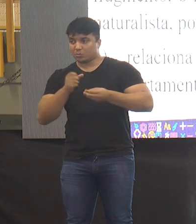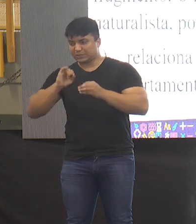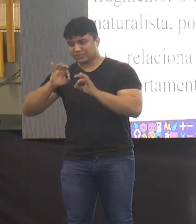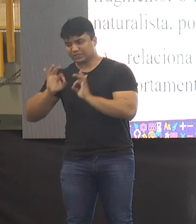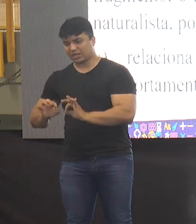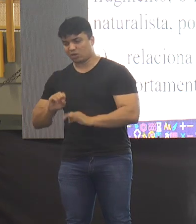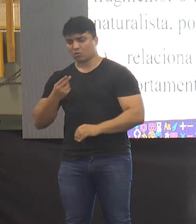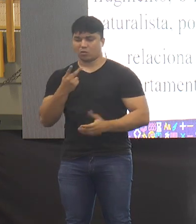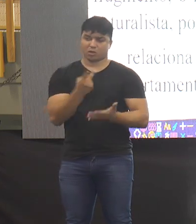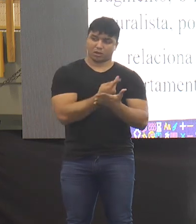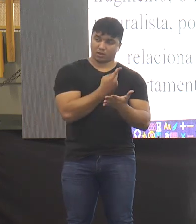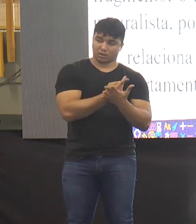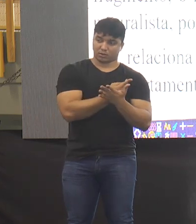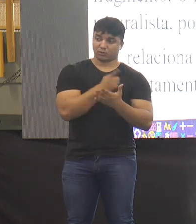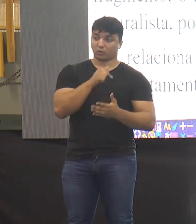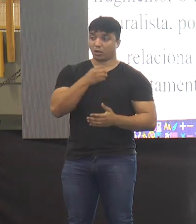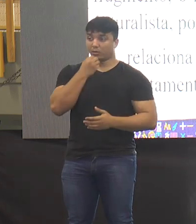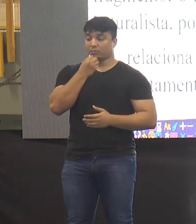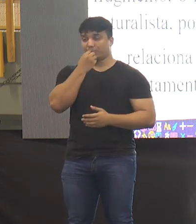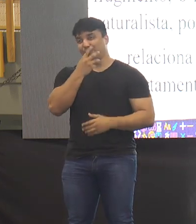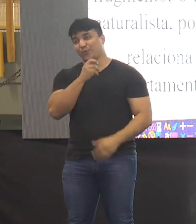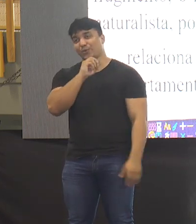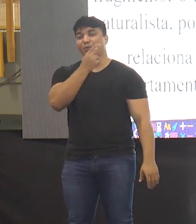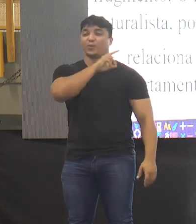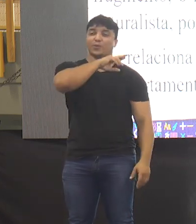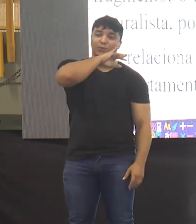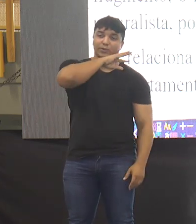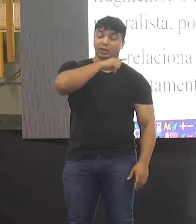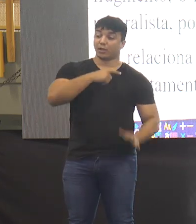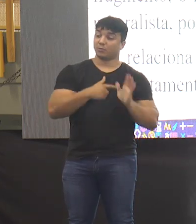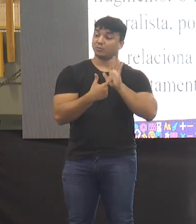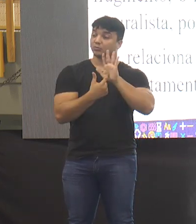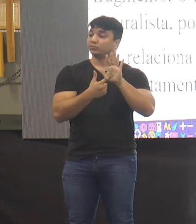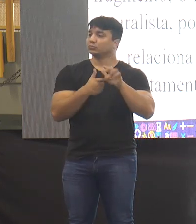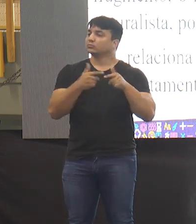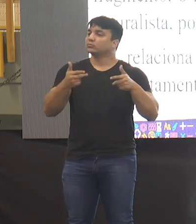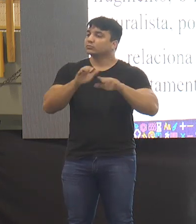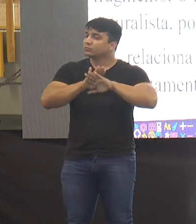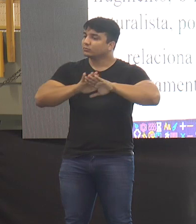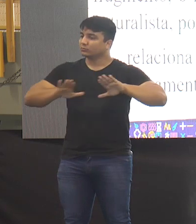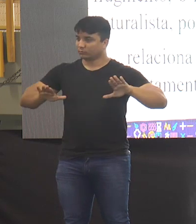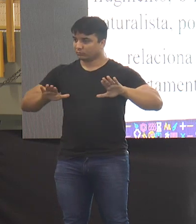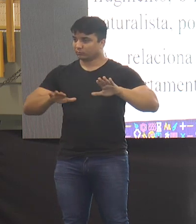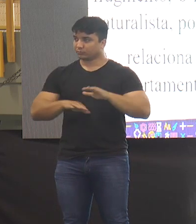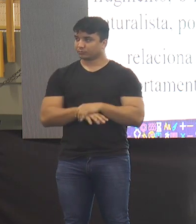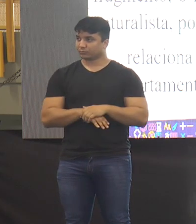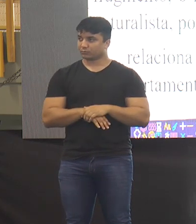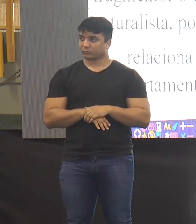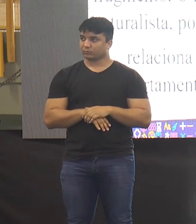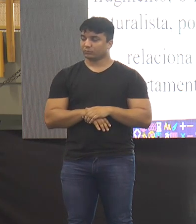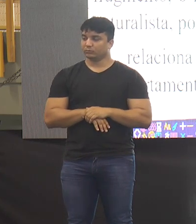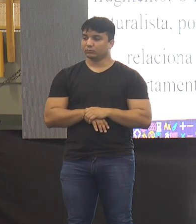está errado. Isso é bom, isso é ruim. Ele mostra as coisas como elas são.